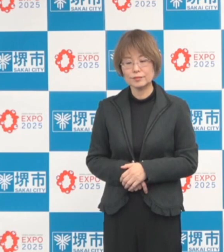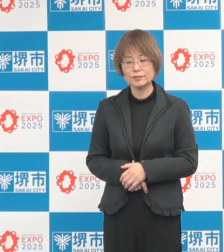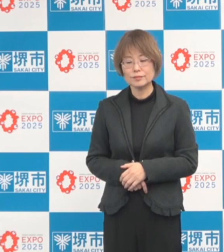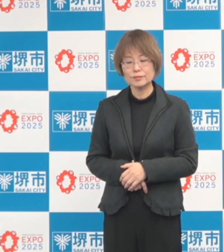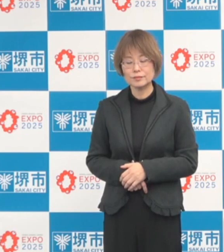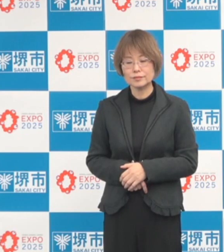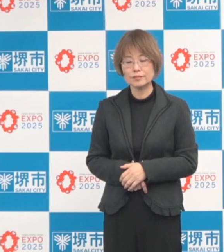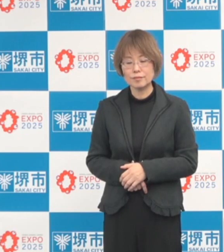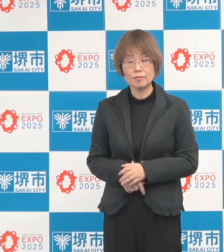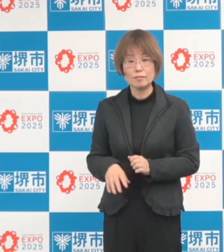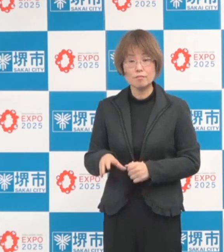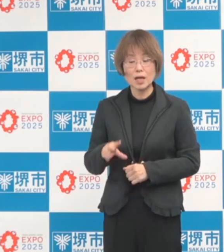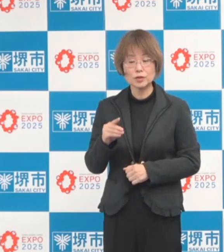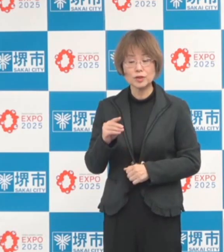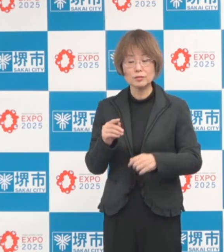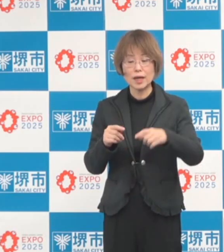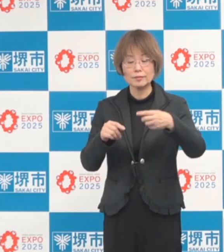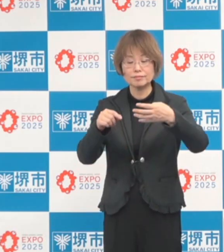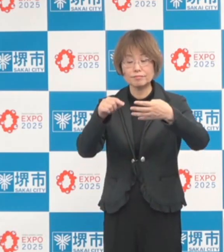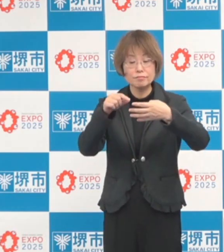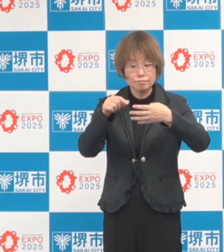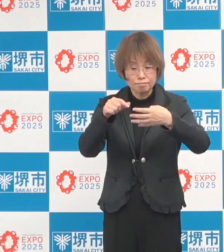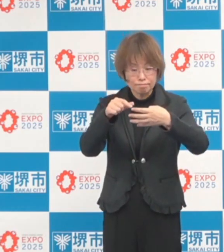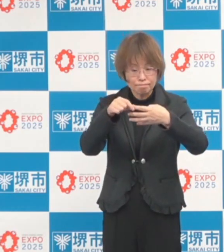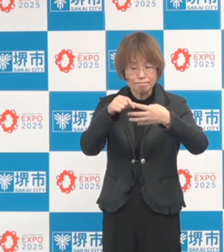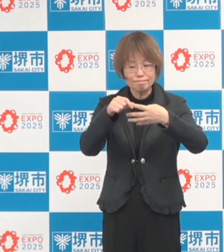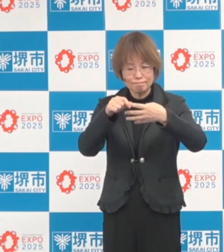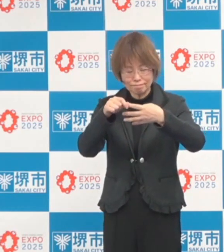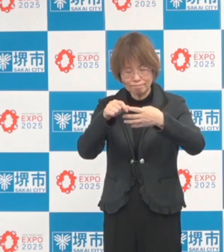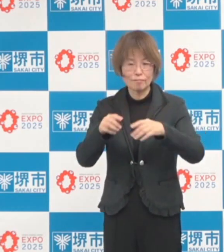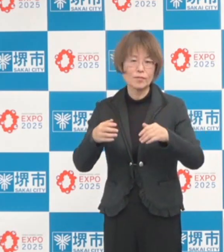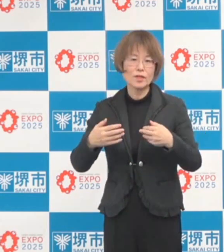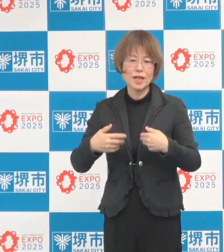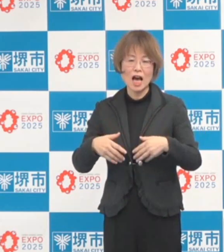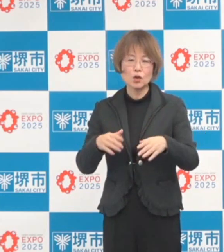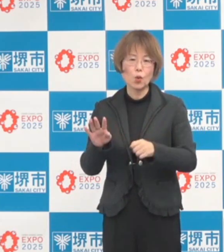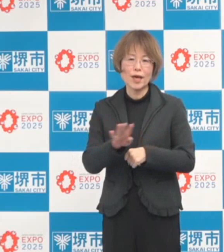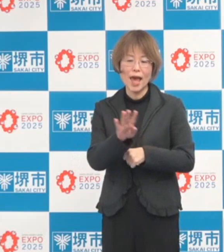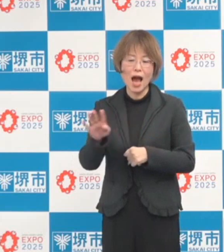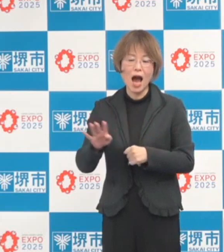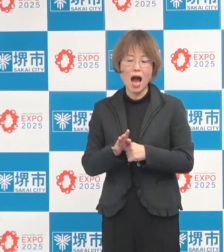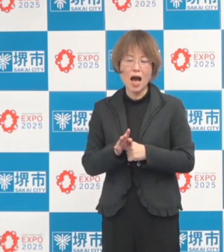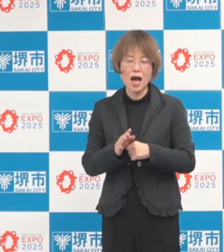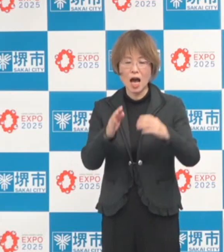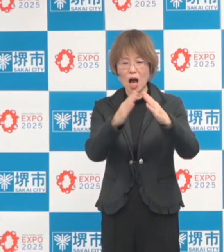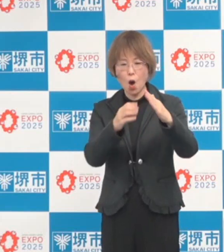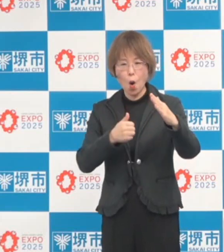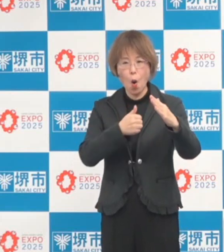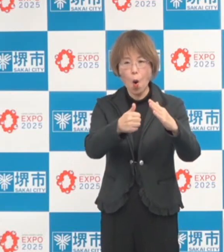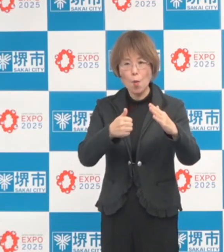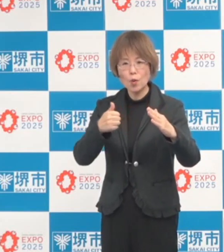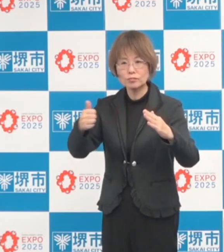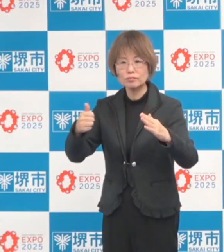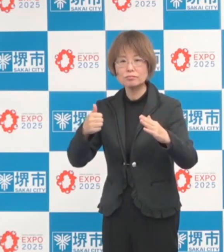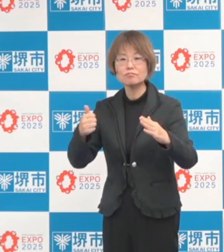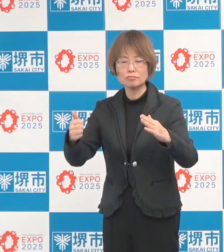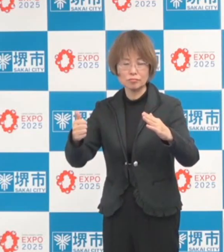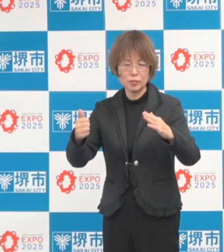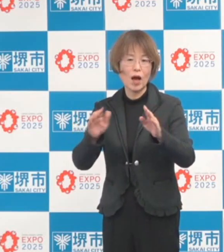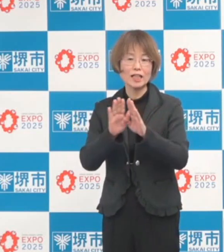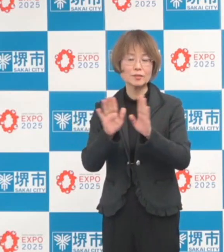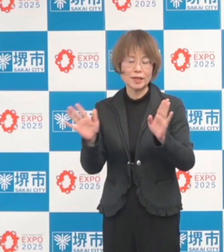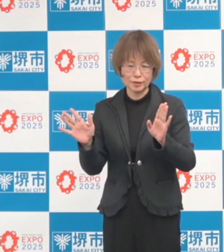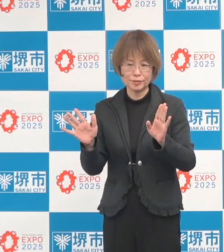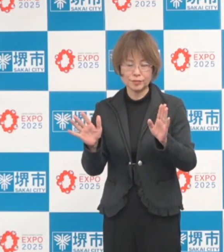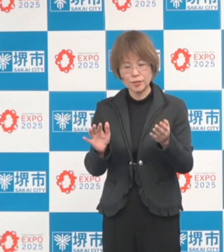はい、まず一番上ですね、産後ケアの拡充につきましては訪問型を導入をいたしまして、対象月